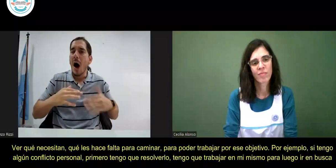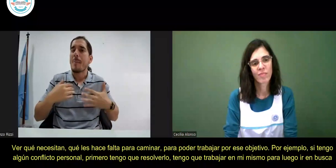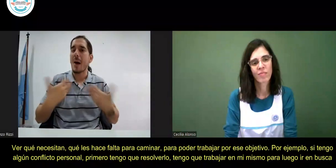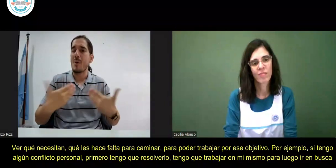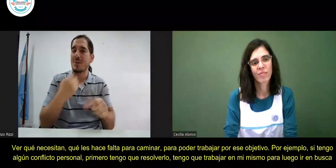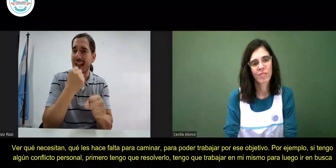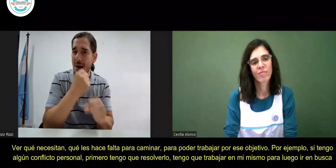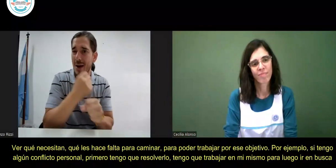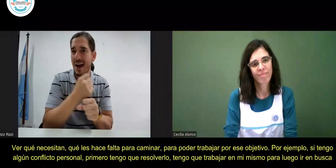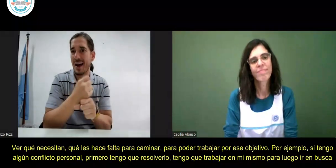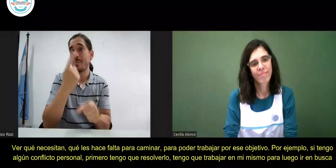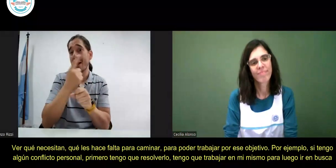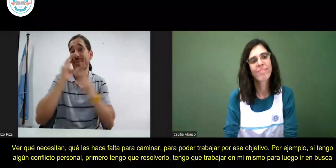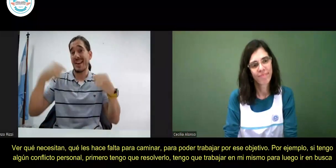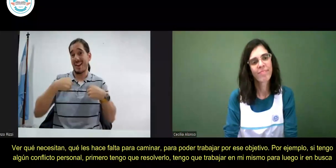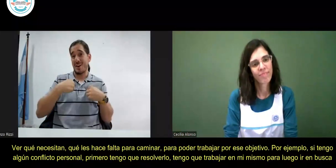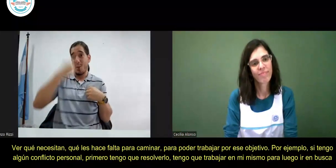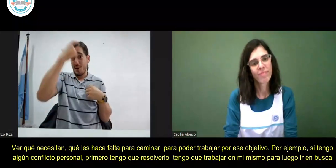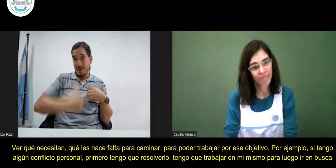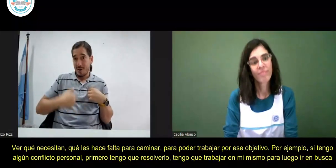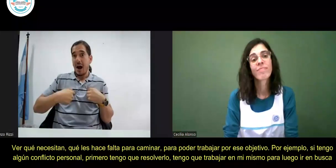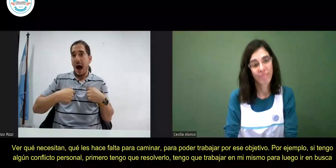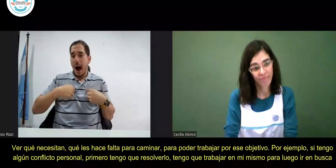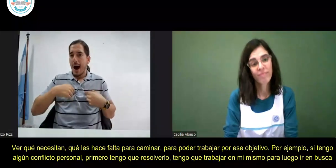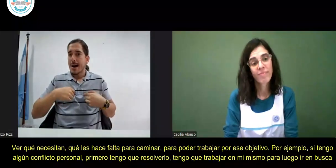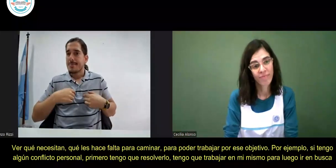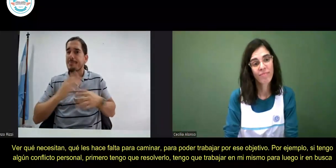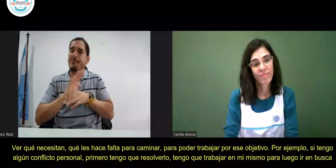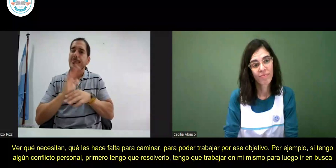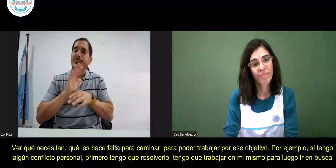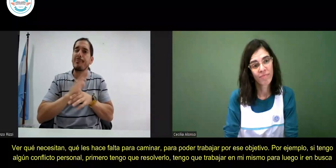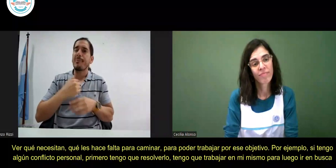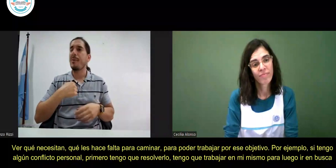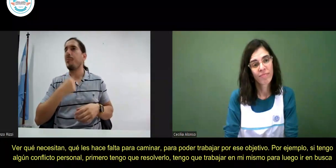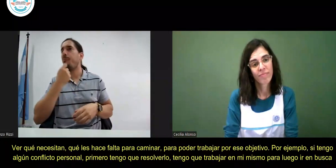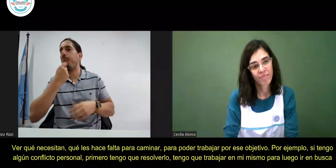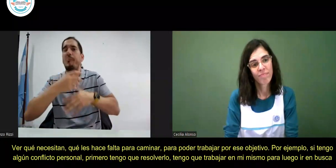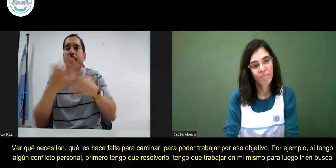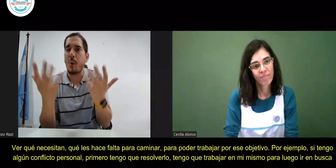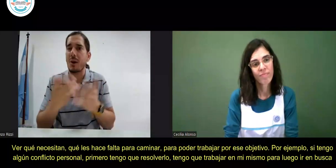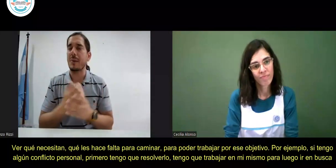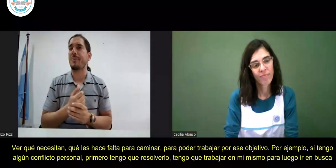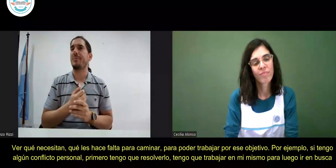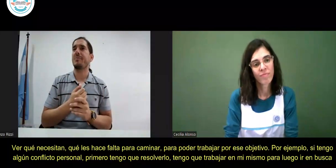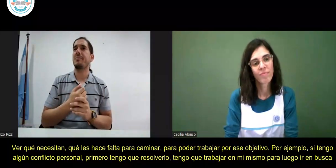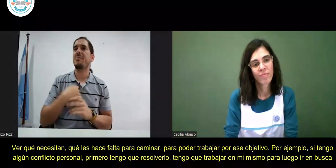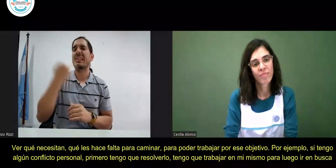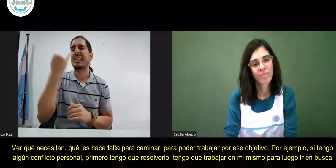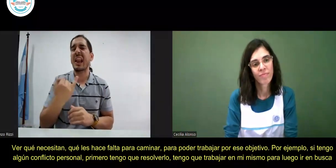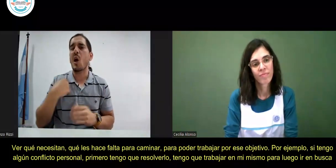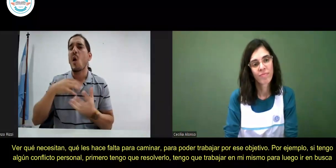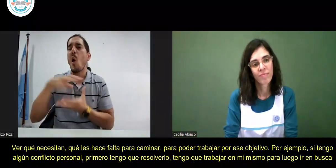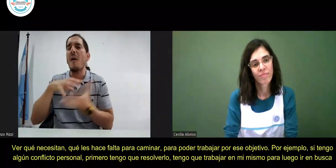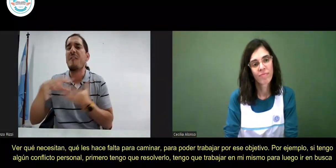hace falta para caminar, para poder trabajar por ese objetivo. Por ejemplo, si tengo algún conflicto